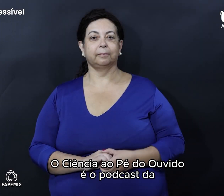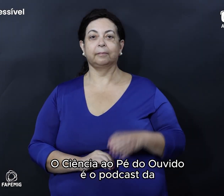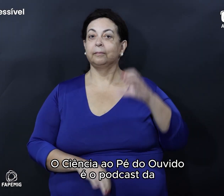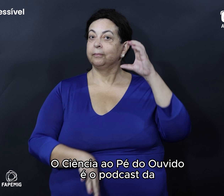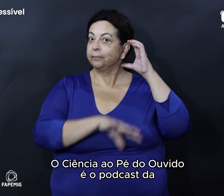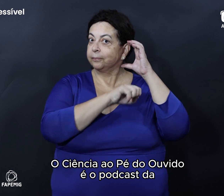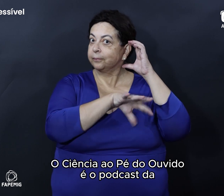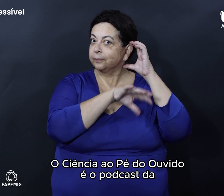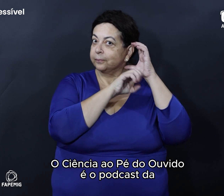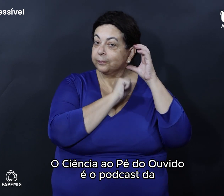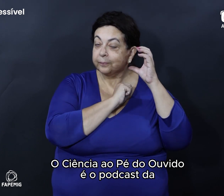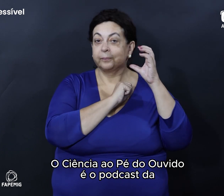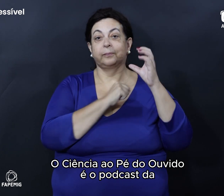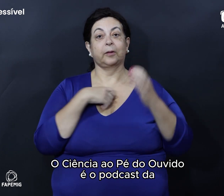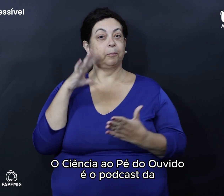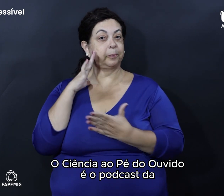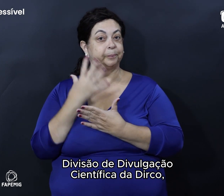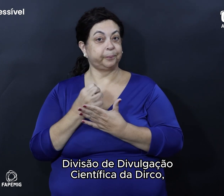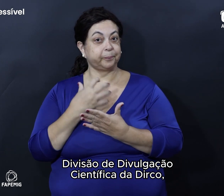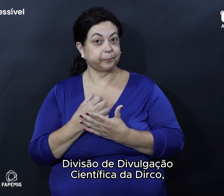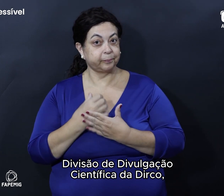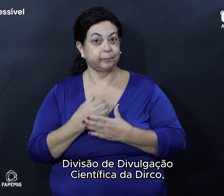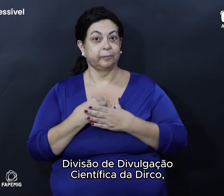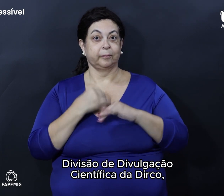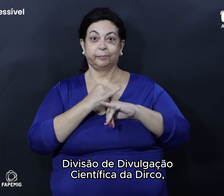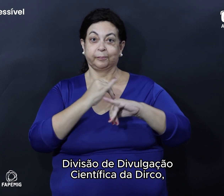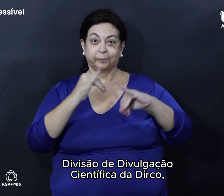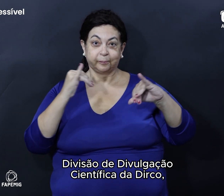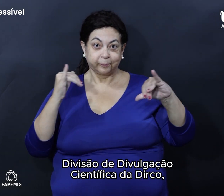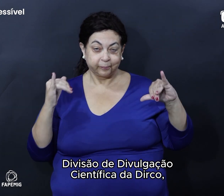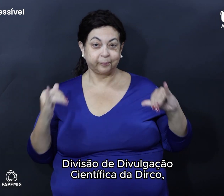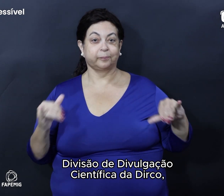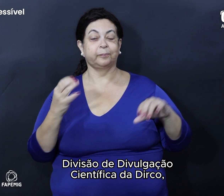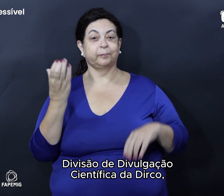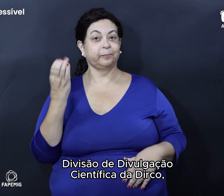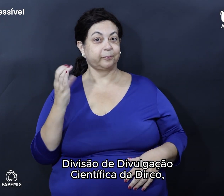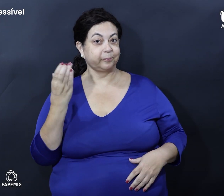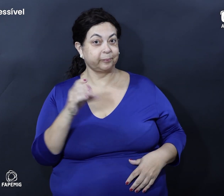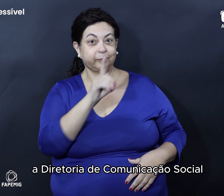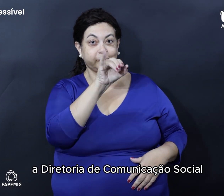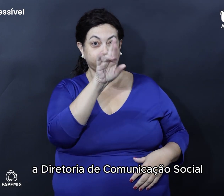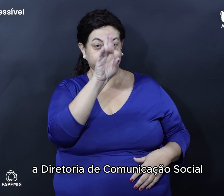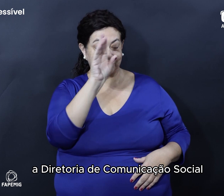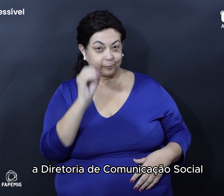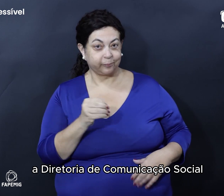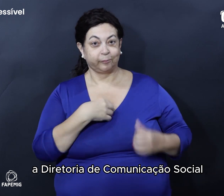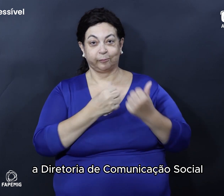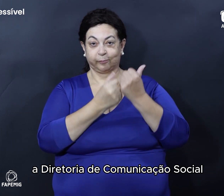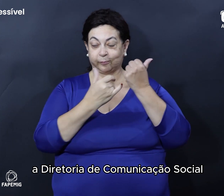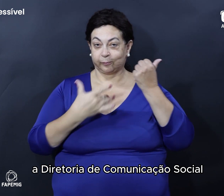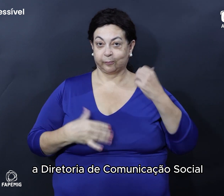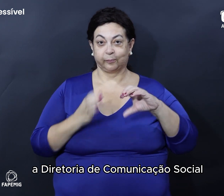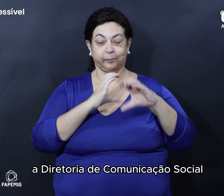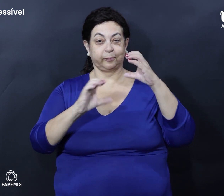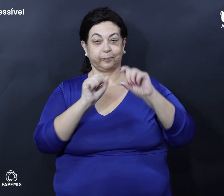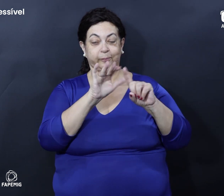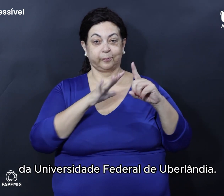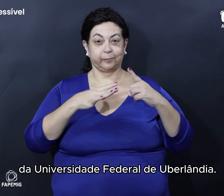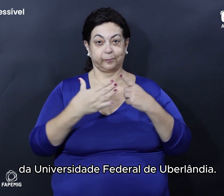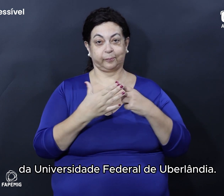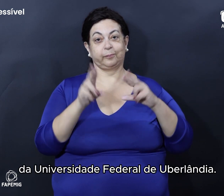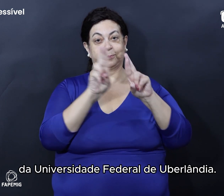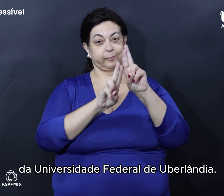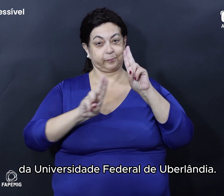O Ciência ao Pé do Ouvido é o podcast da Divisão de Divulgação Científica da DIRCO, a Diretoria de Comunicação Social